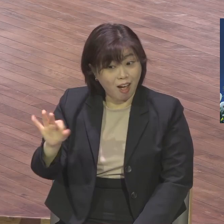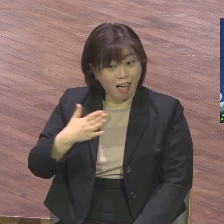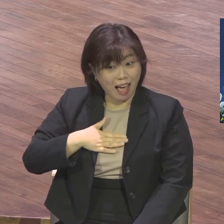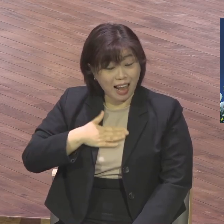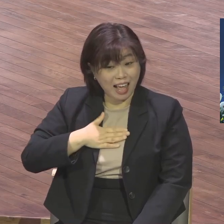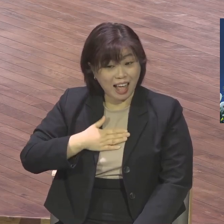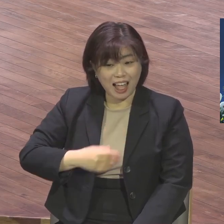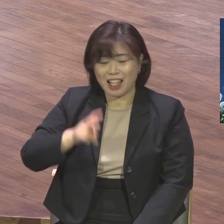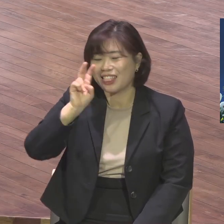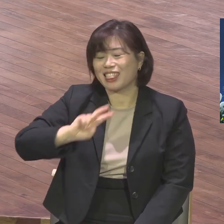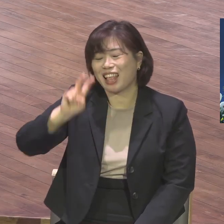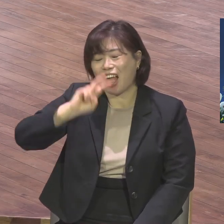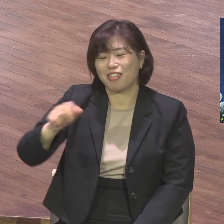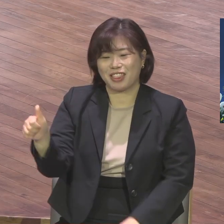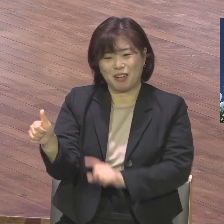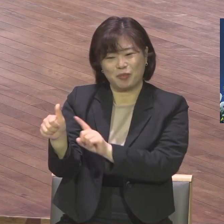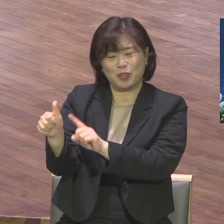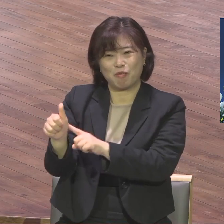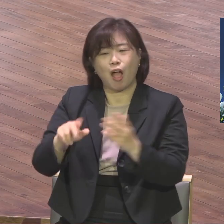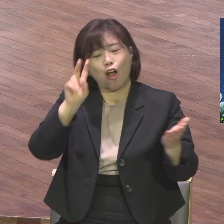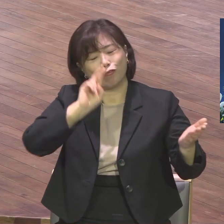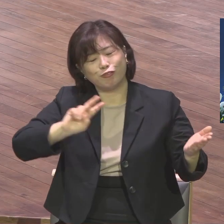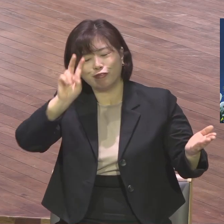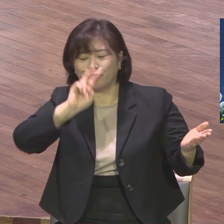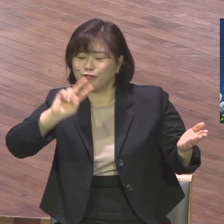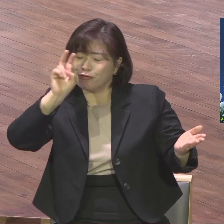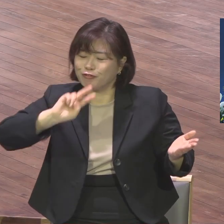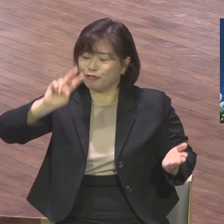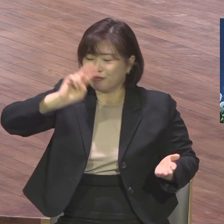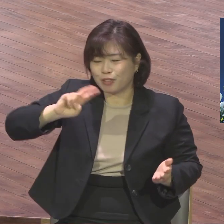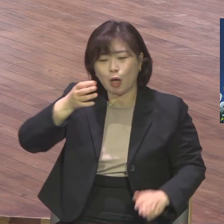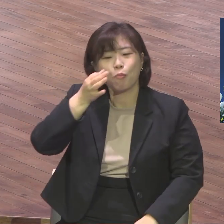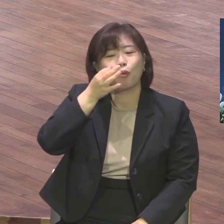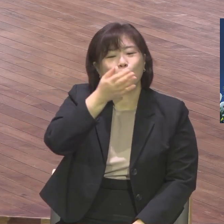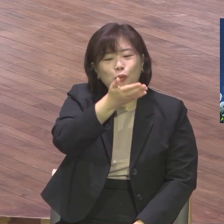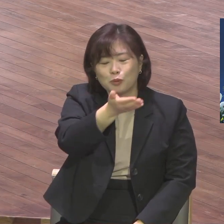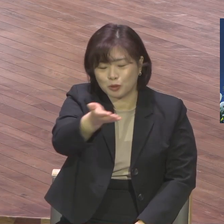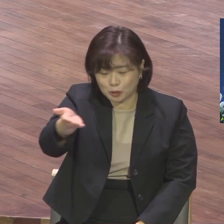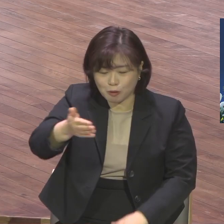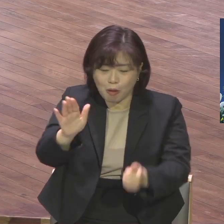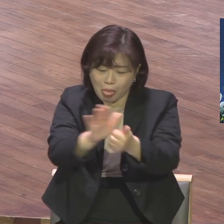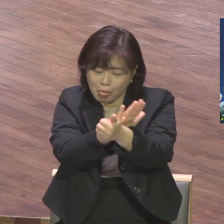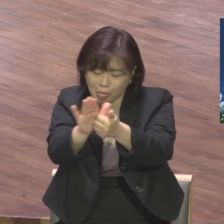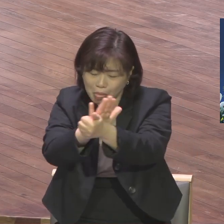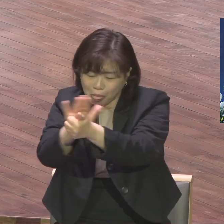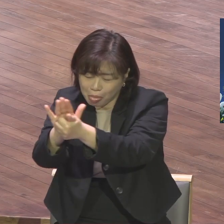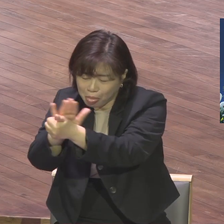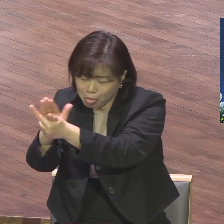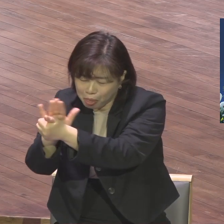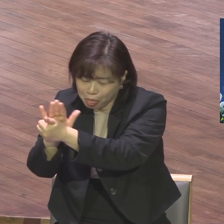화면을 보니까 전부 다 막 7, 80, 뭐 90 그렇더라고. 곧 갈 분들이다.